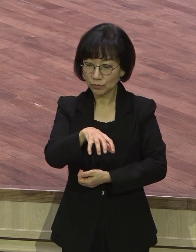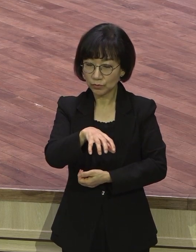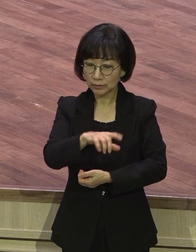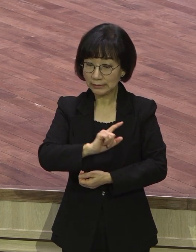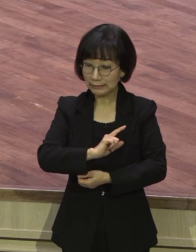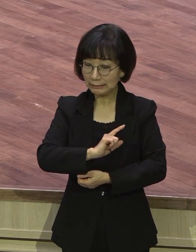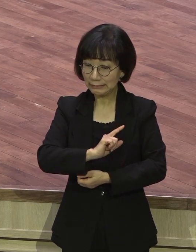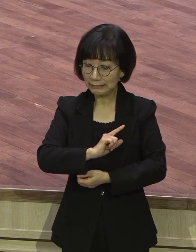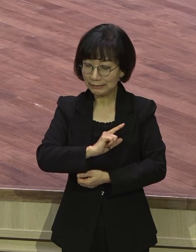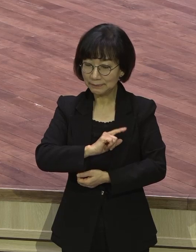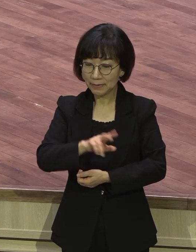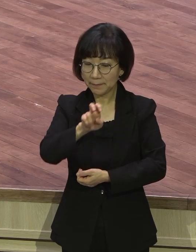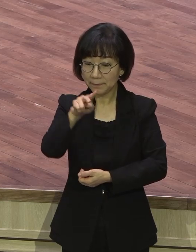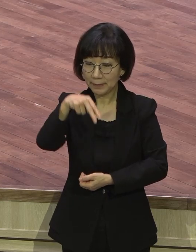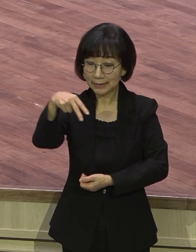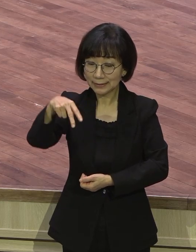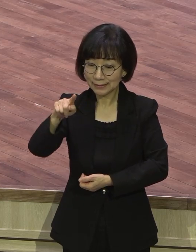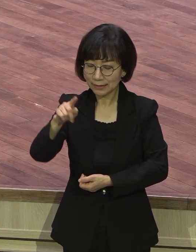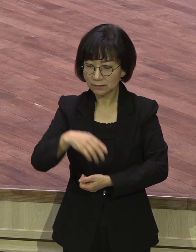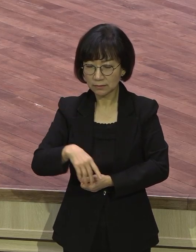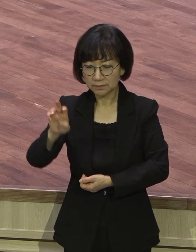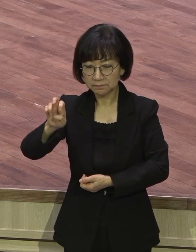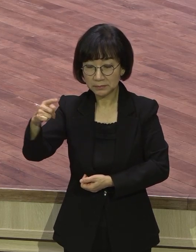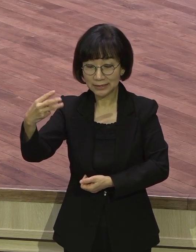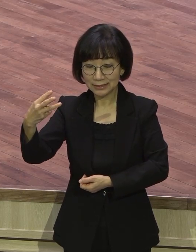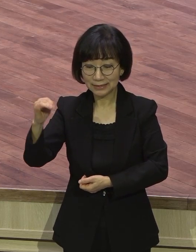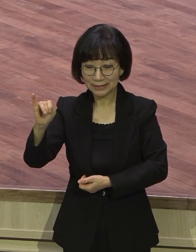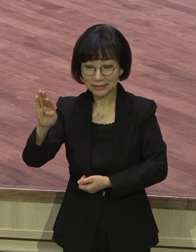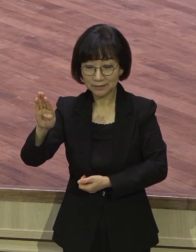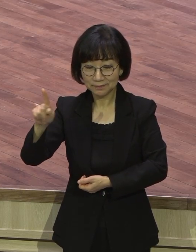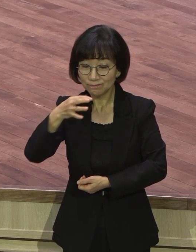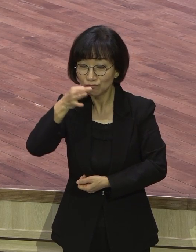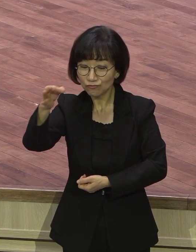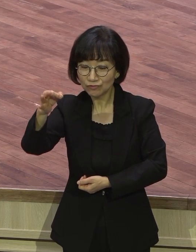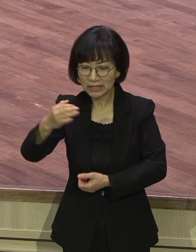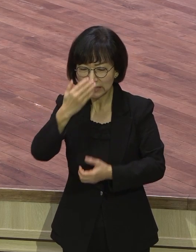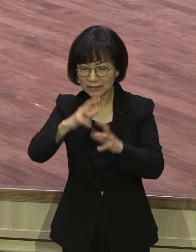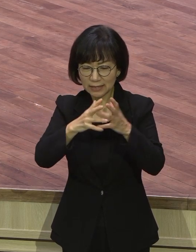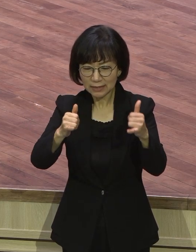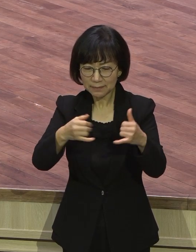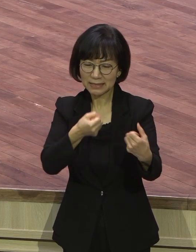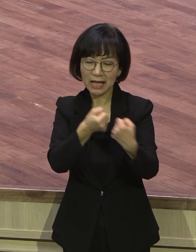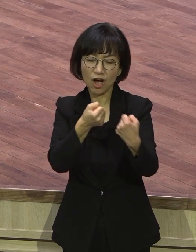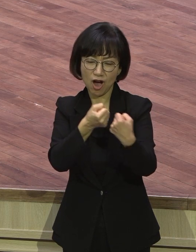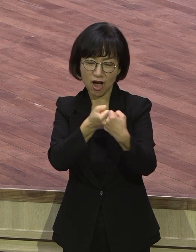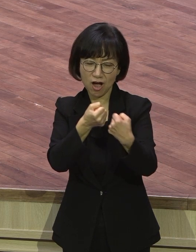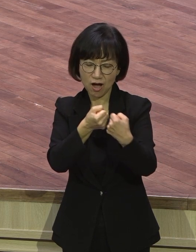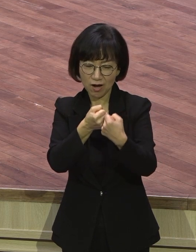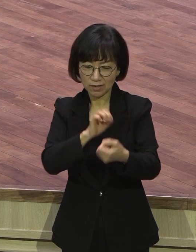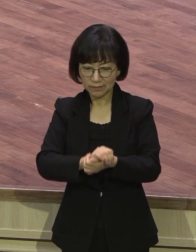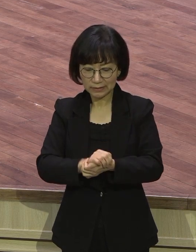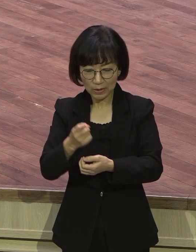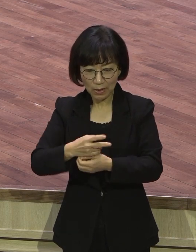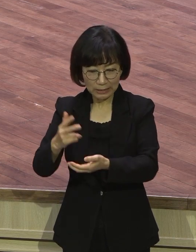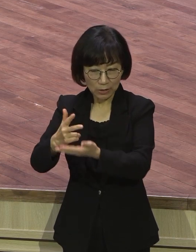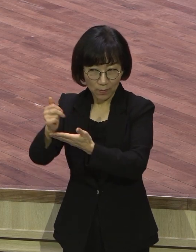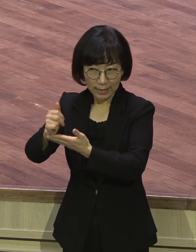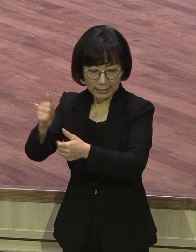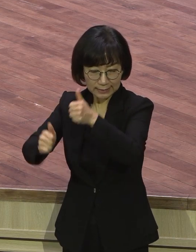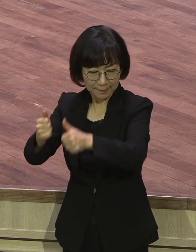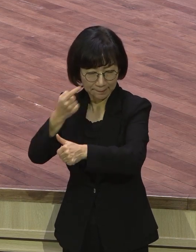그가 그곳 이름을 마사 또는 머리바라 불렀으니 이는 이스라엘 자손이 다투었으며 또는